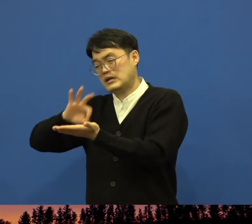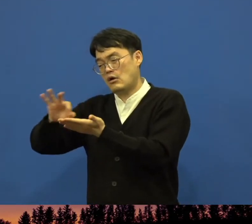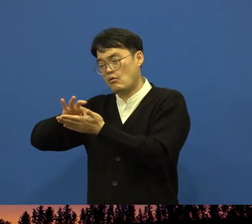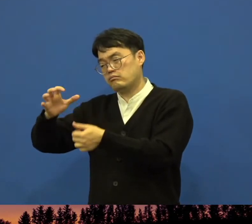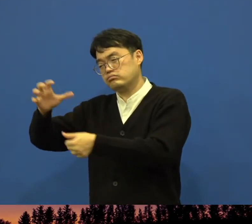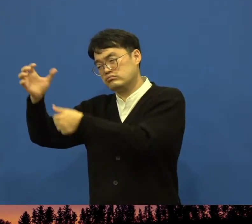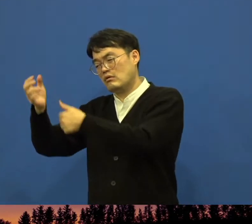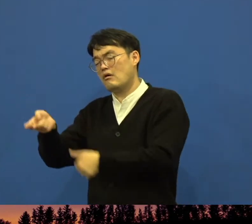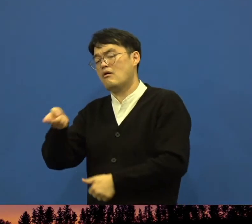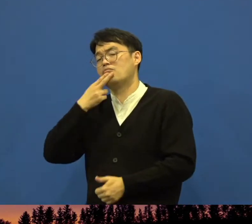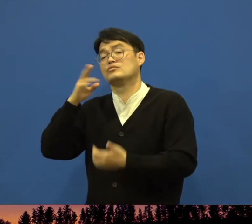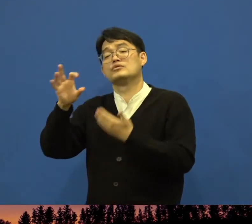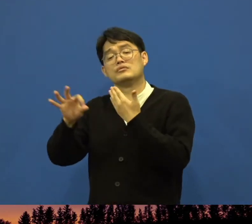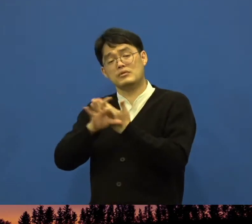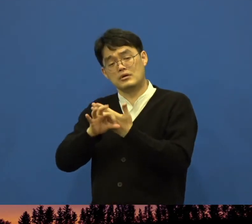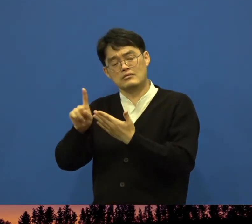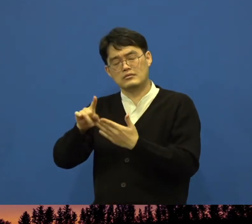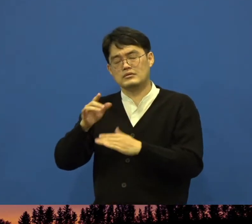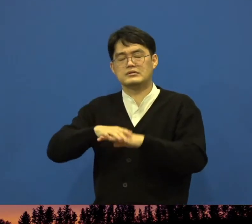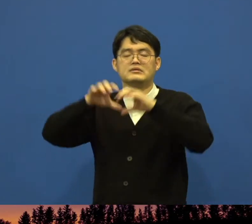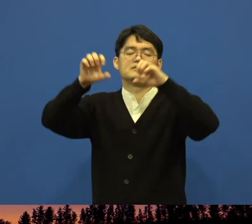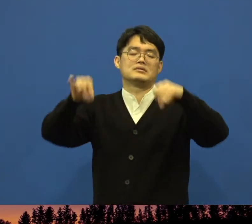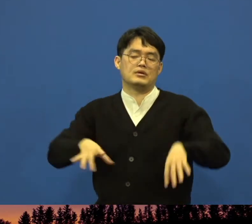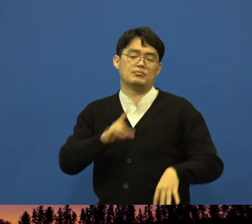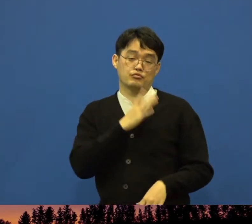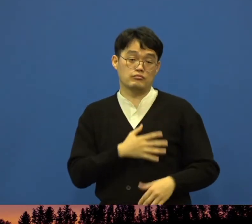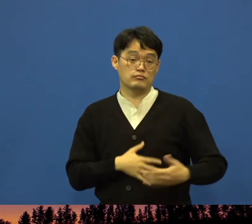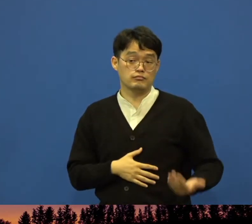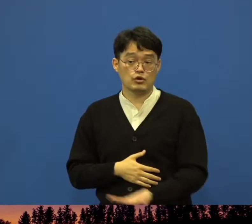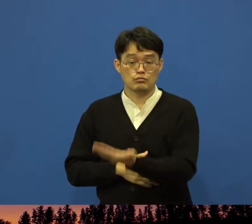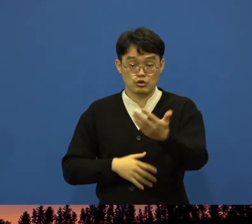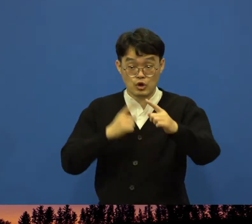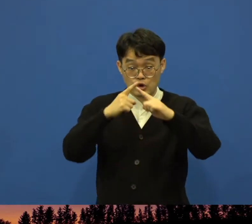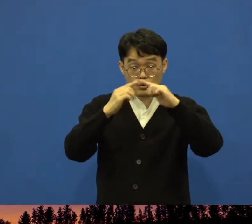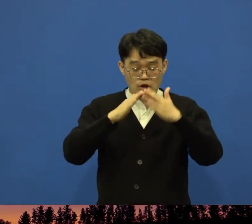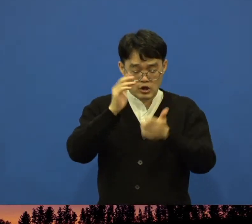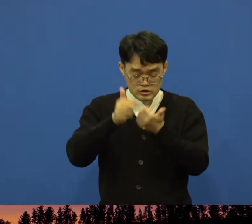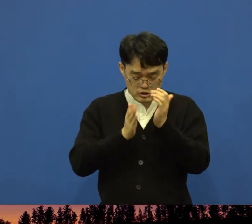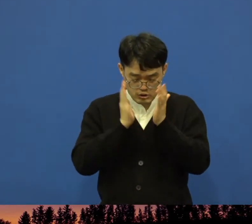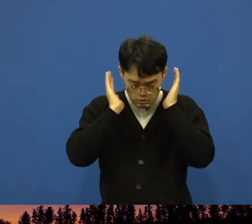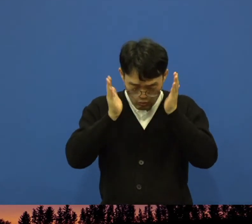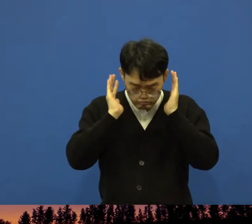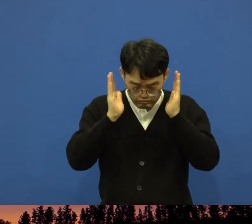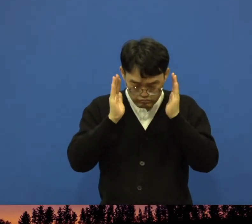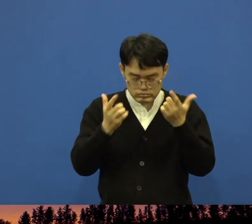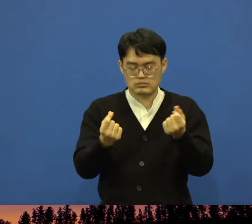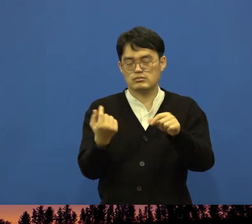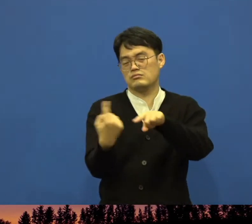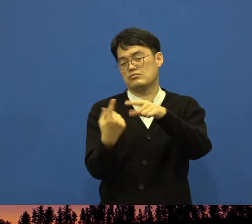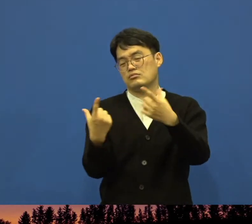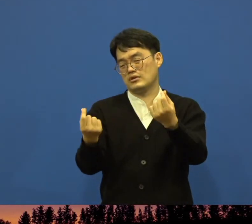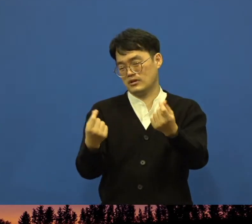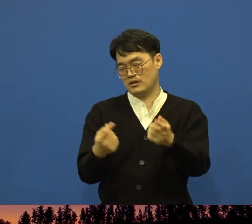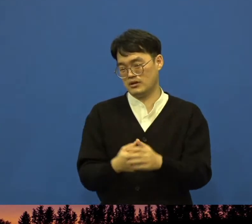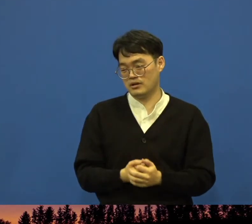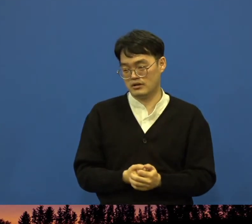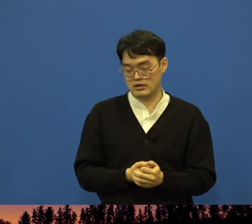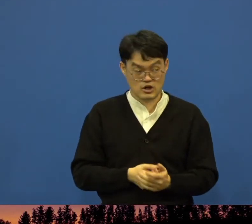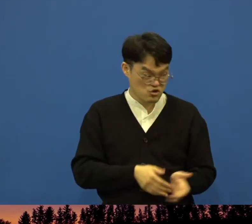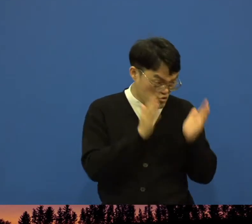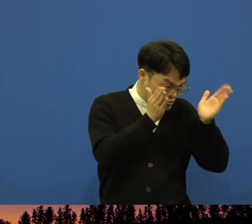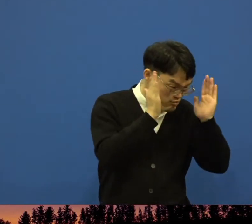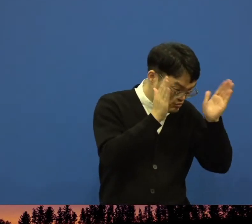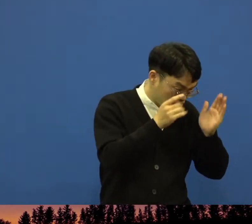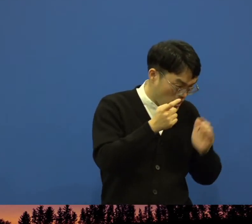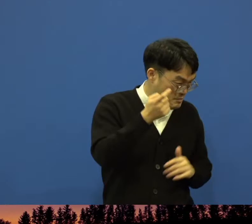그런 아니면 여러분 교회에서도 성경 공부하는 것도 마찬가지입니다. 성경 공부를 위한 성경 공부는 없어요, 여러분. 그거 뭐